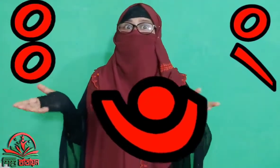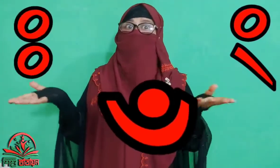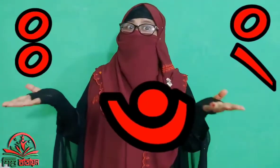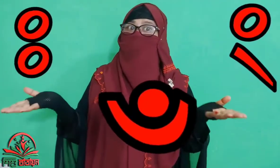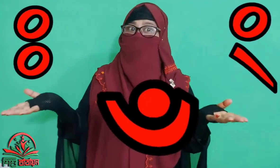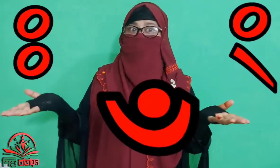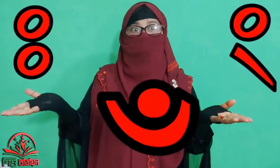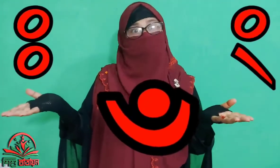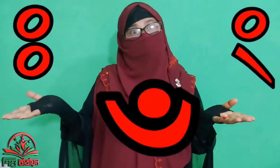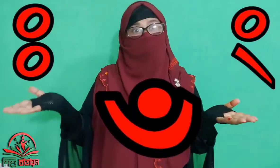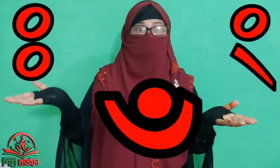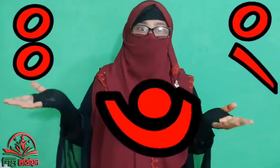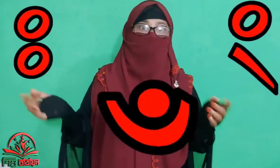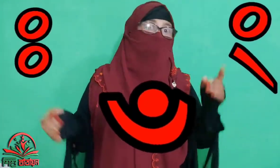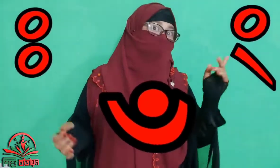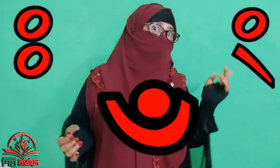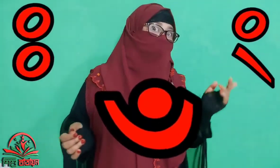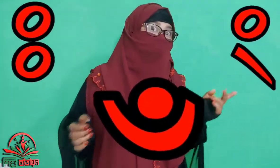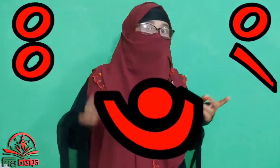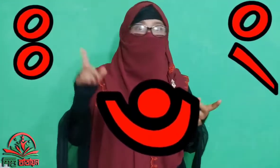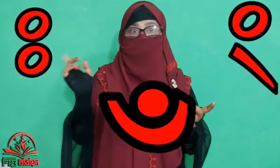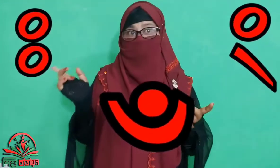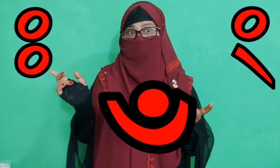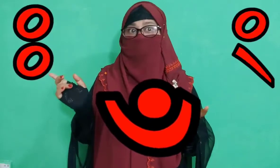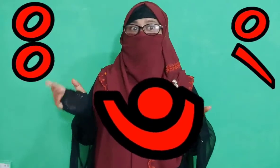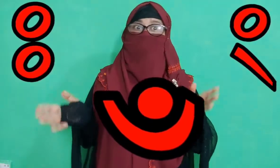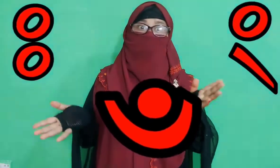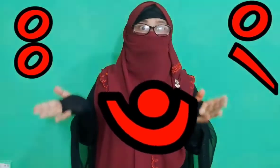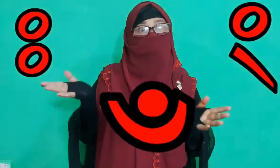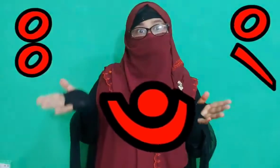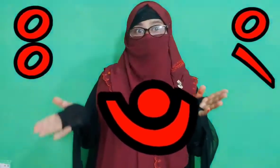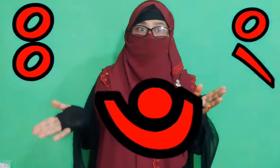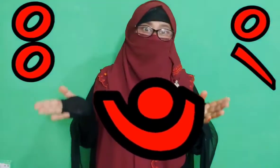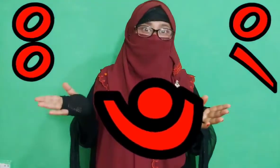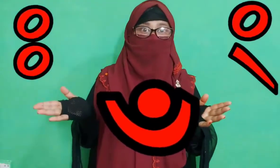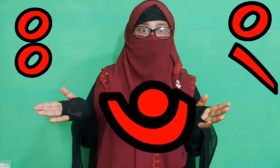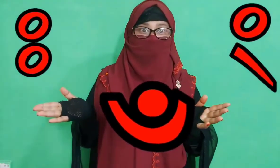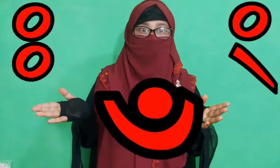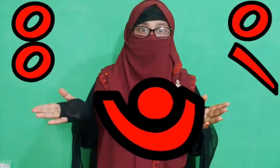চন্দ্র বিন্দু অনিশা বিশ্বর্গ চন্দ্র বিন্দু